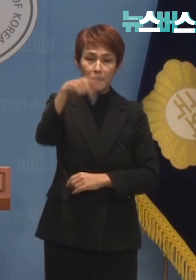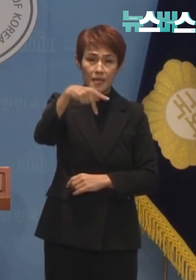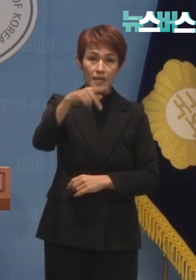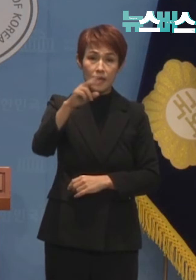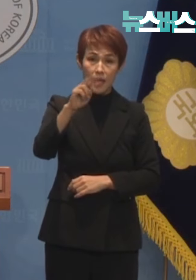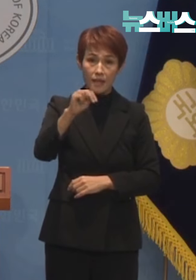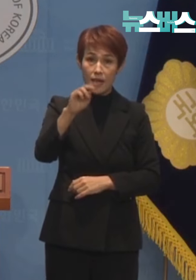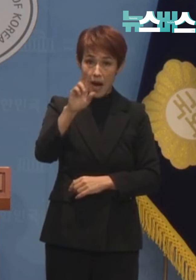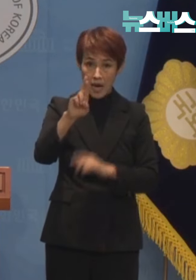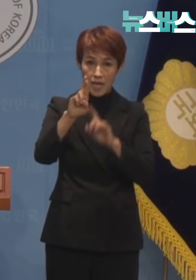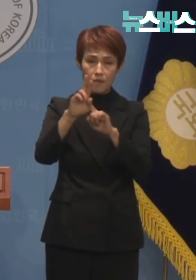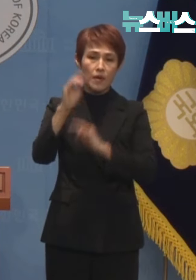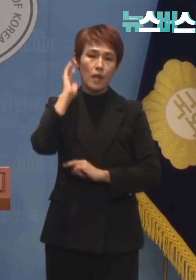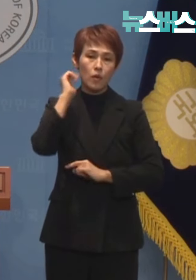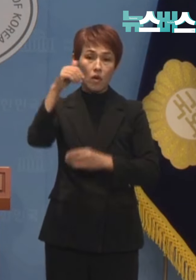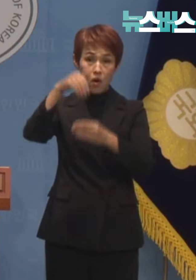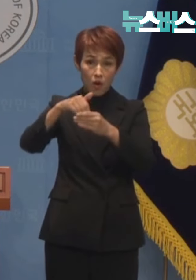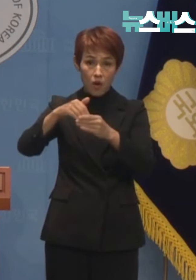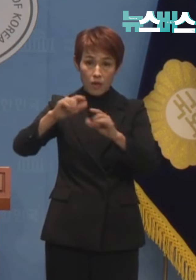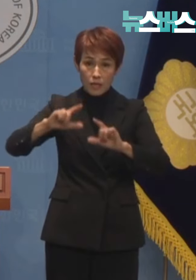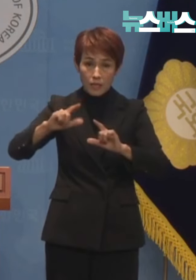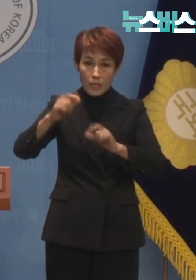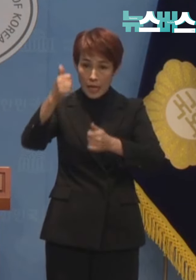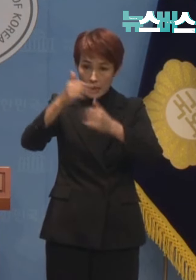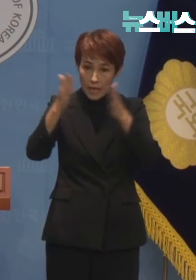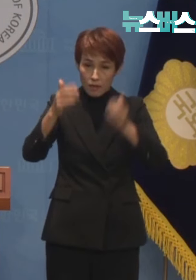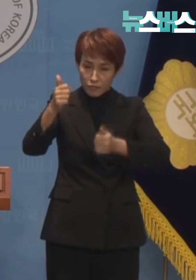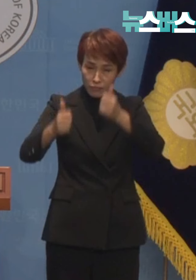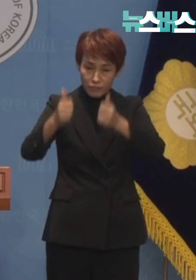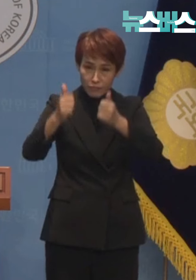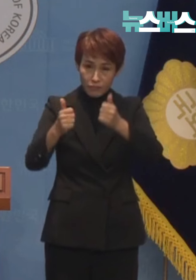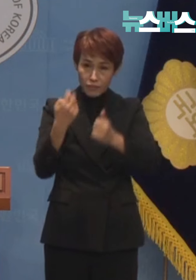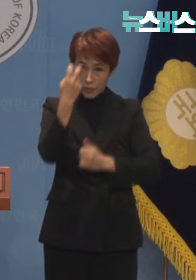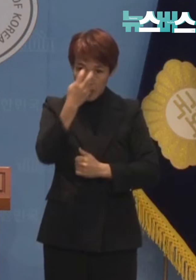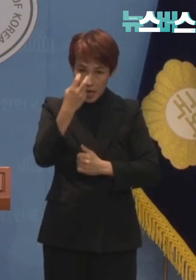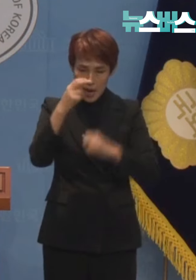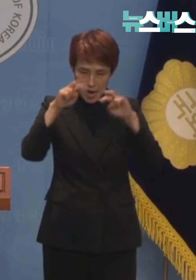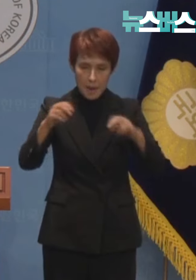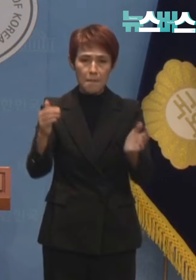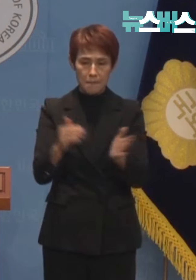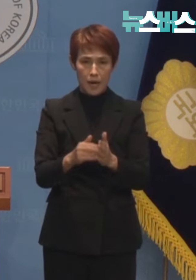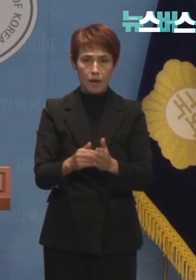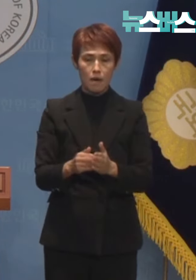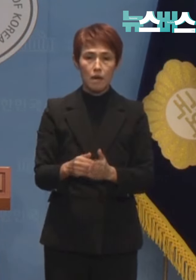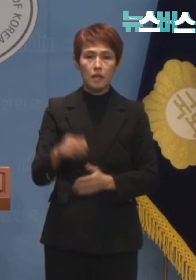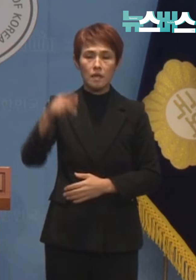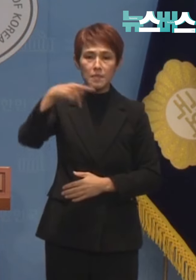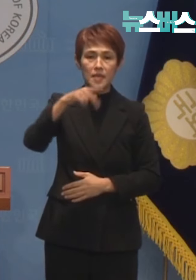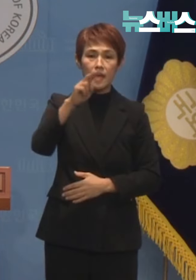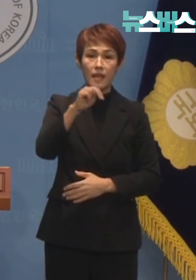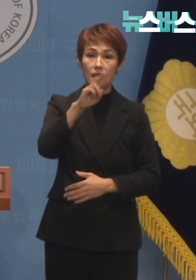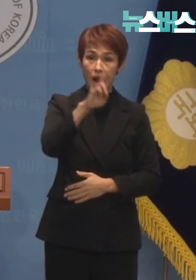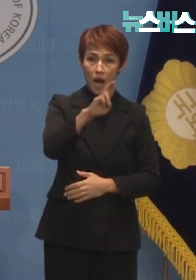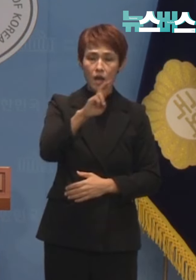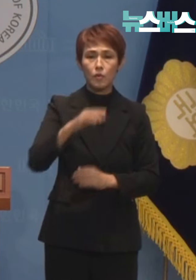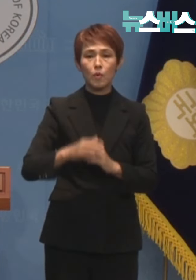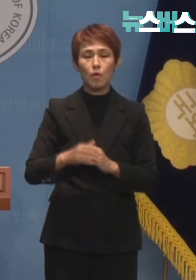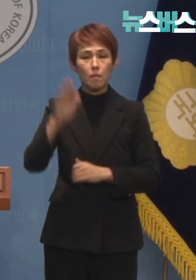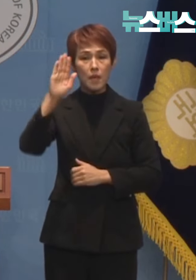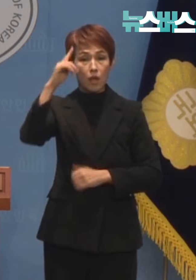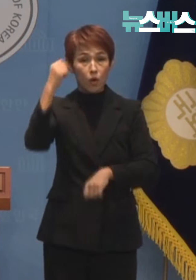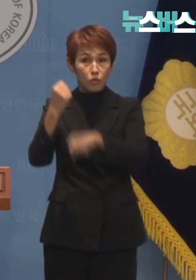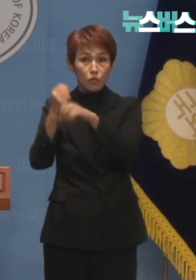ARS 여론조사를 분석했습니다. PNR과 미래한국연구소 외의 같은 기간 ARS